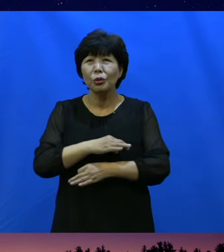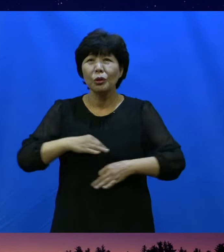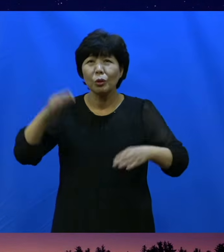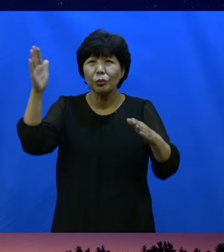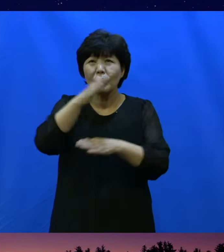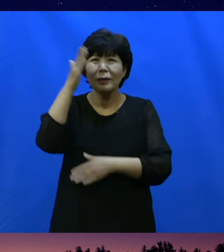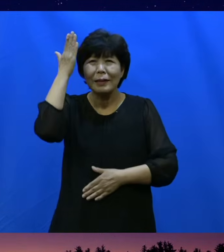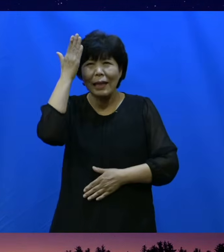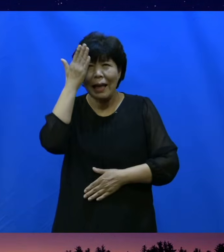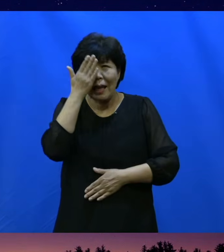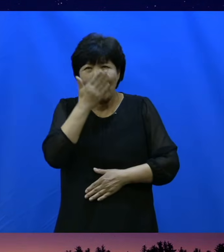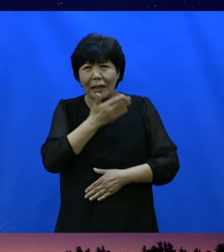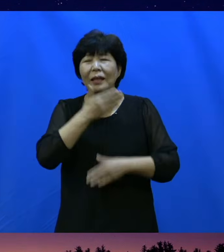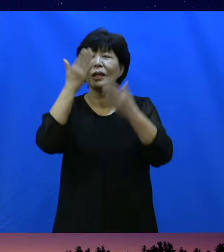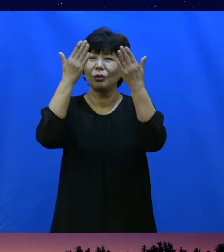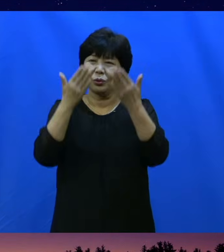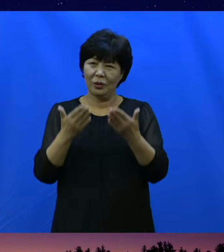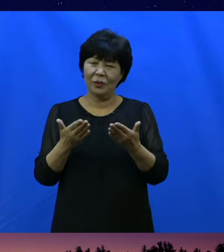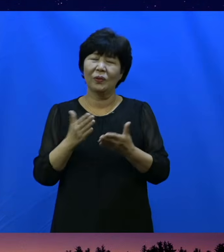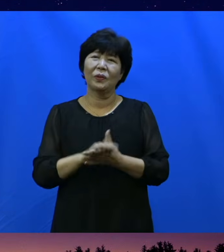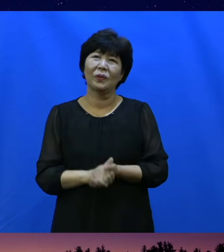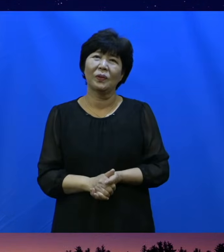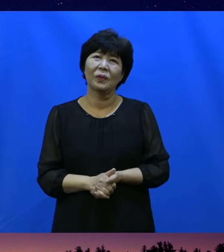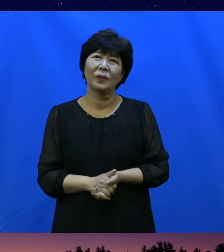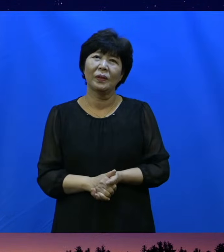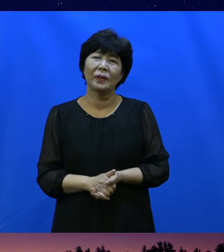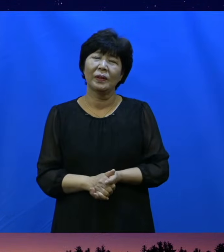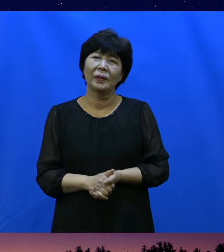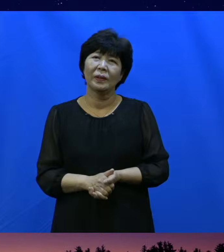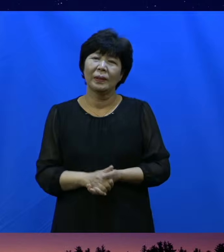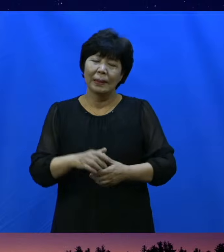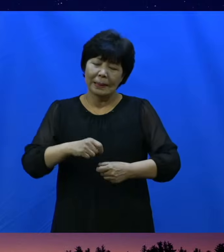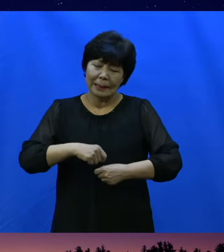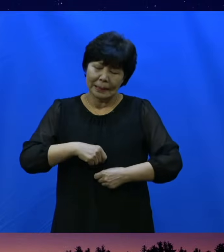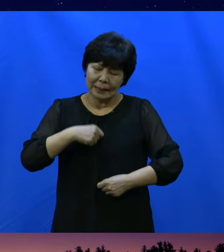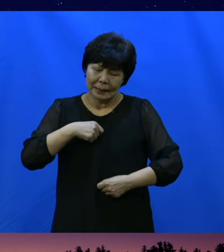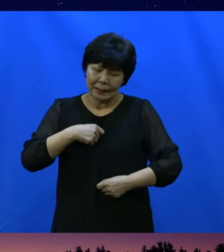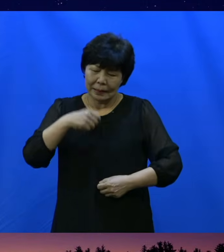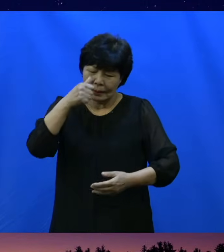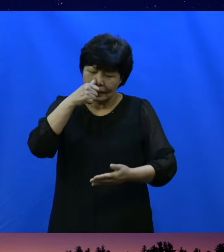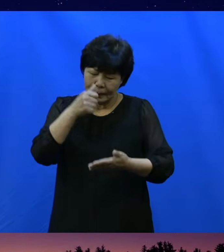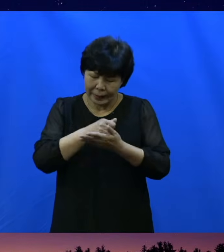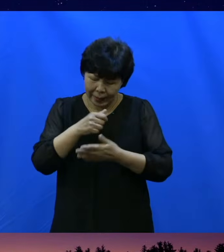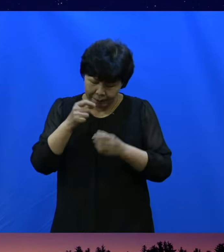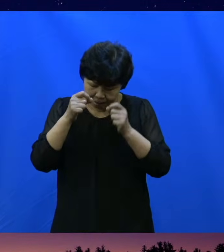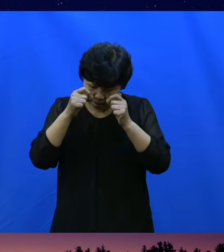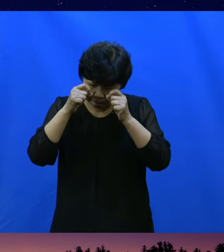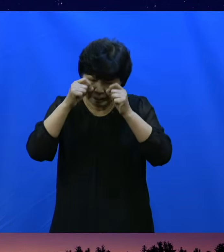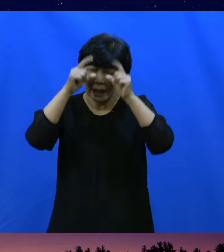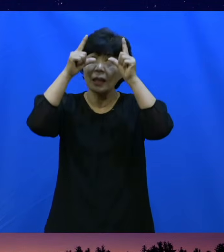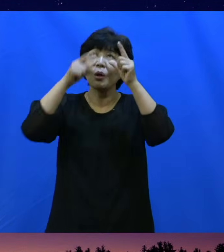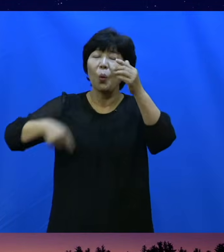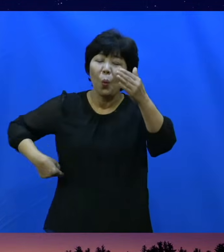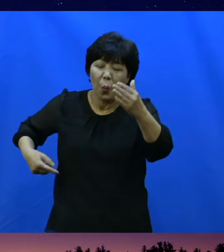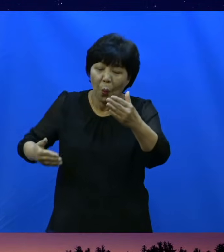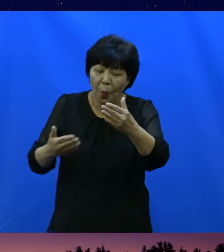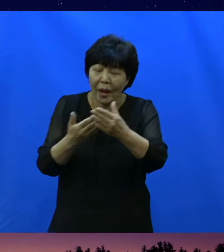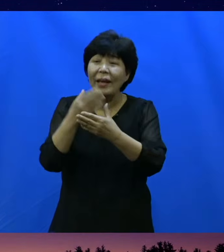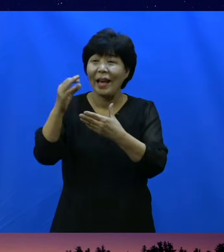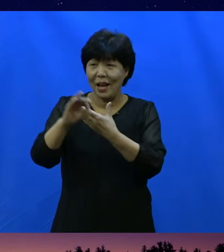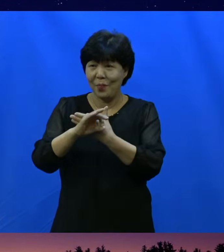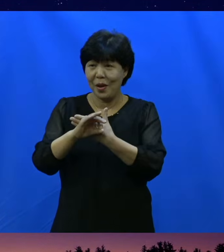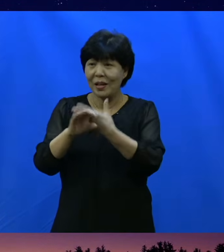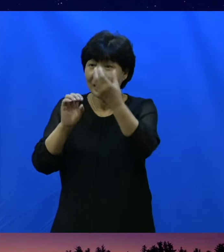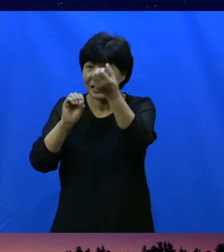그렇게 하면 되는 거예요. 회개하면 되는 거예요. 우리가 진정으로 죄를 깨닫고 회개할 때 하나님이 주시는 선물은 뭐예요? 평안과